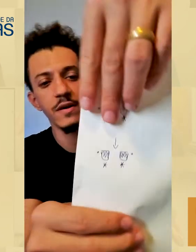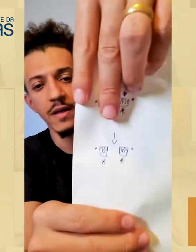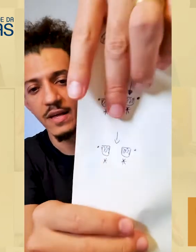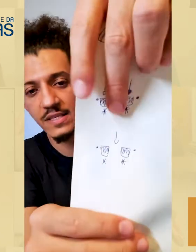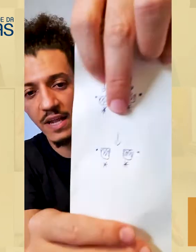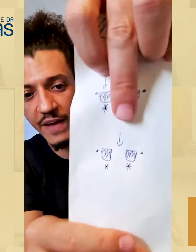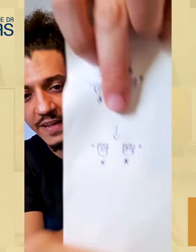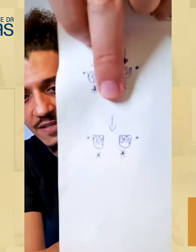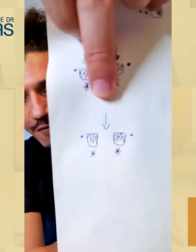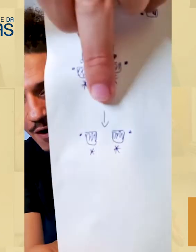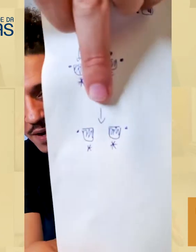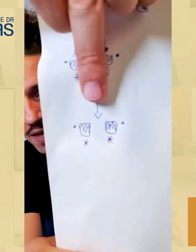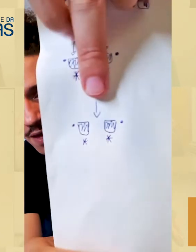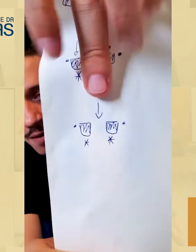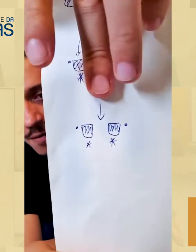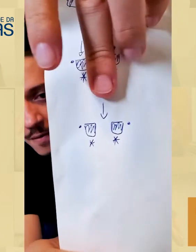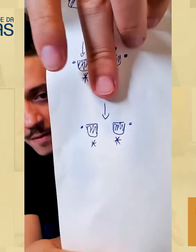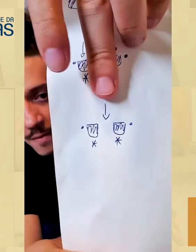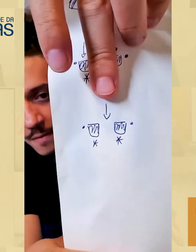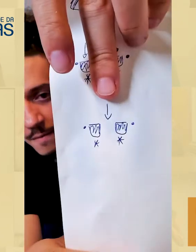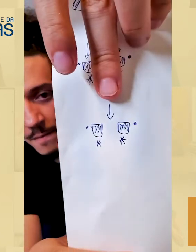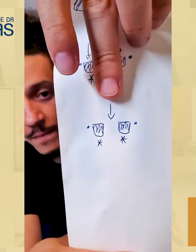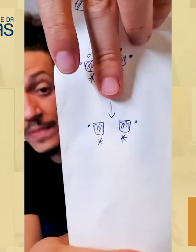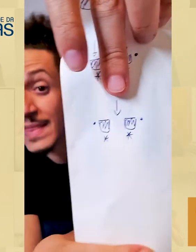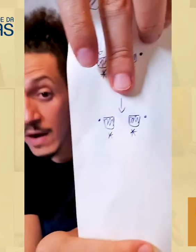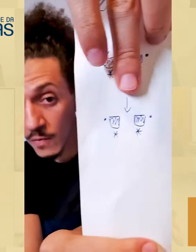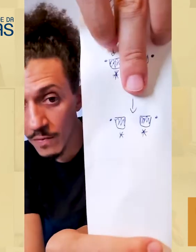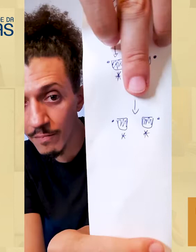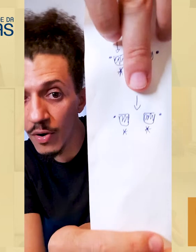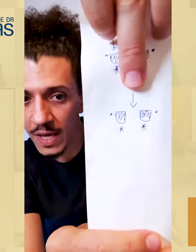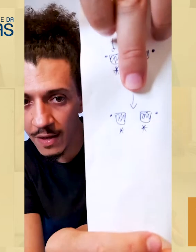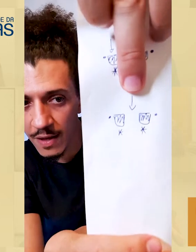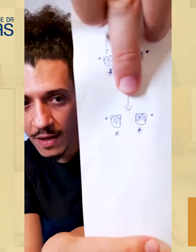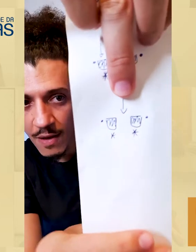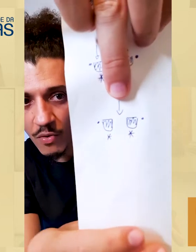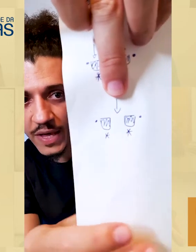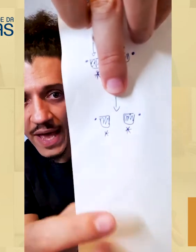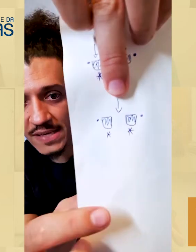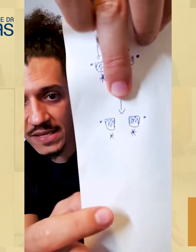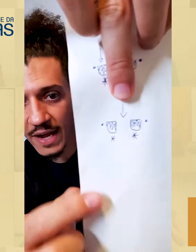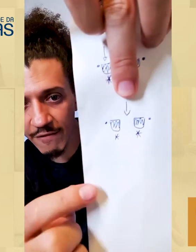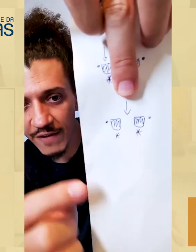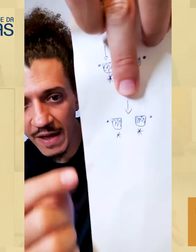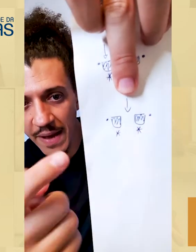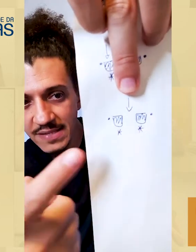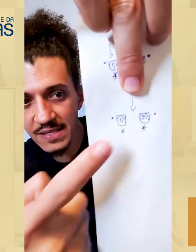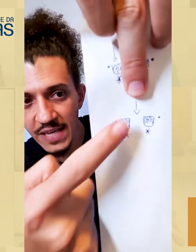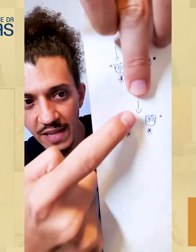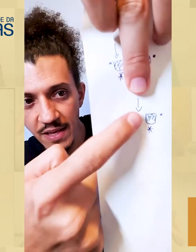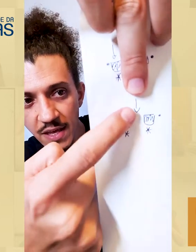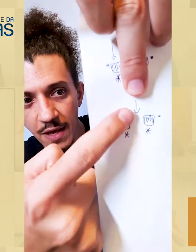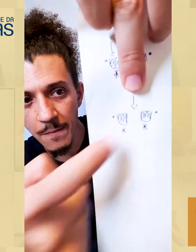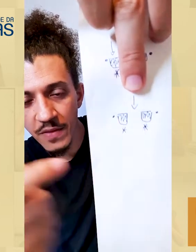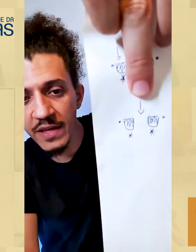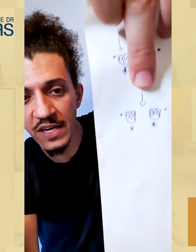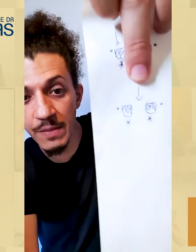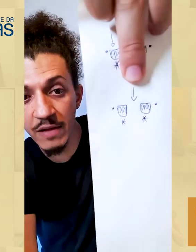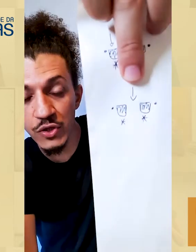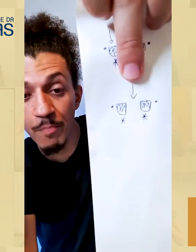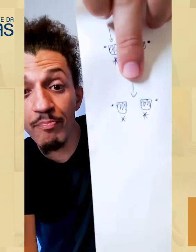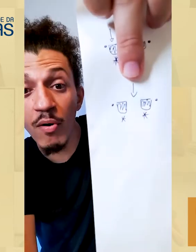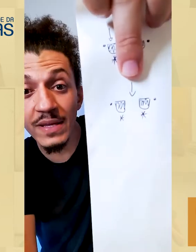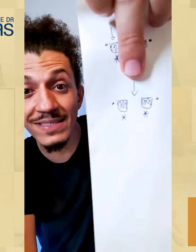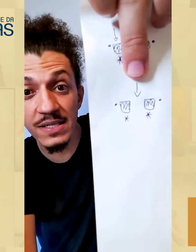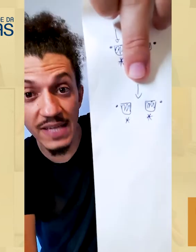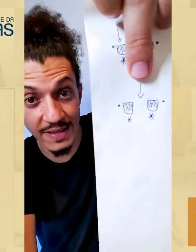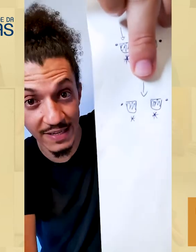seja, escrever dessa forma aqui? Não. Por quê? Porque esse grafema, essa seta aqui, que é chamado